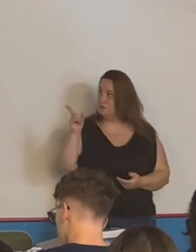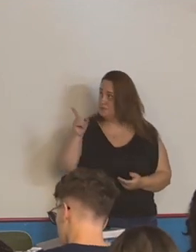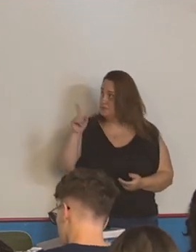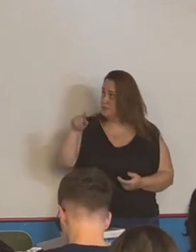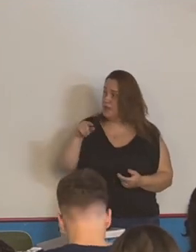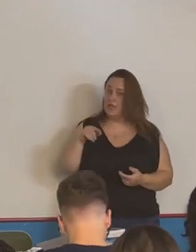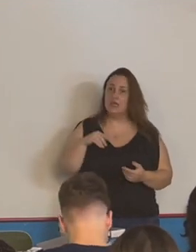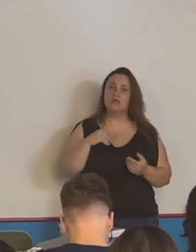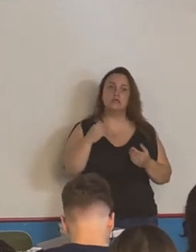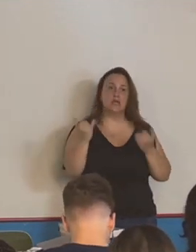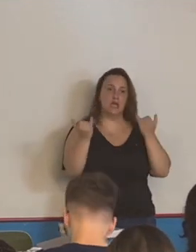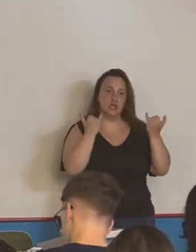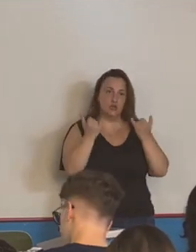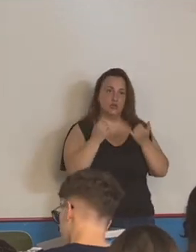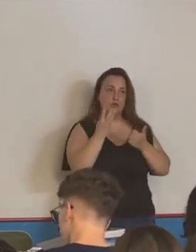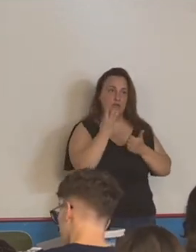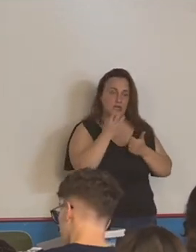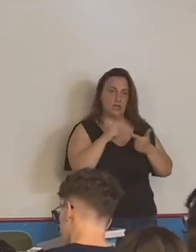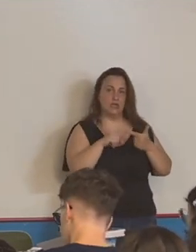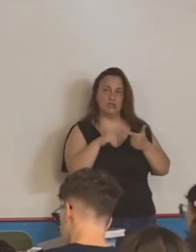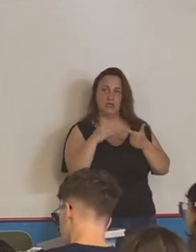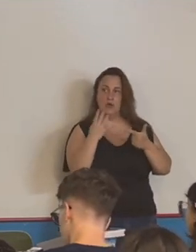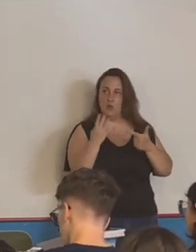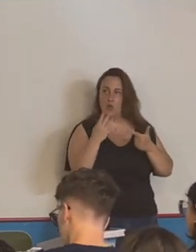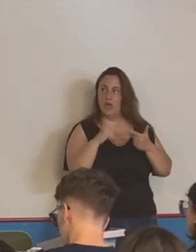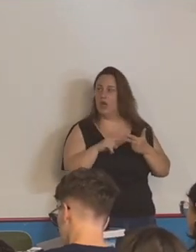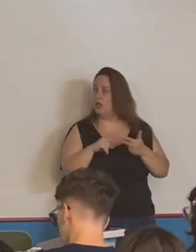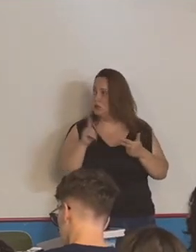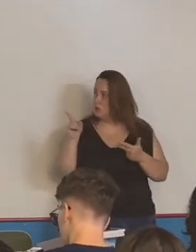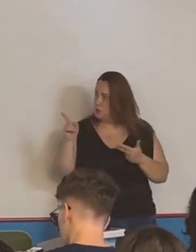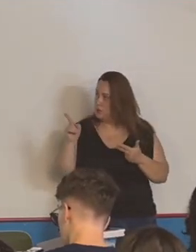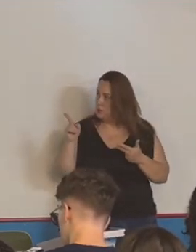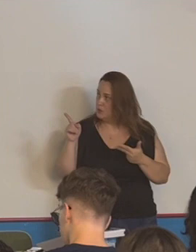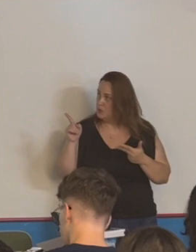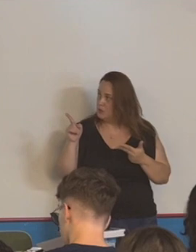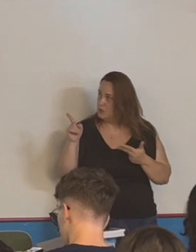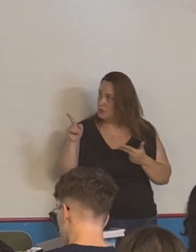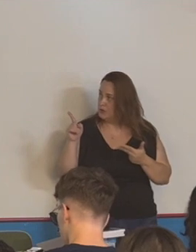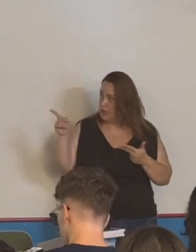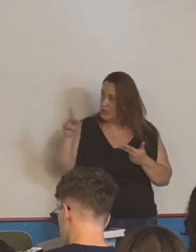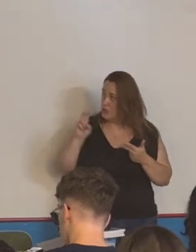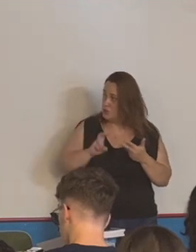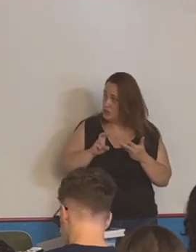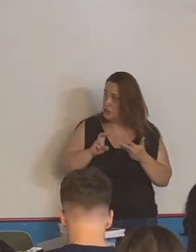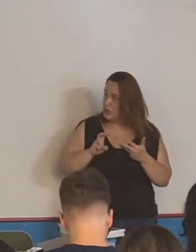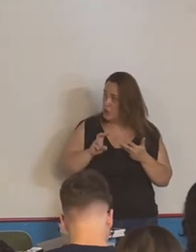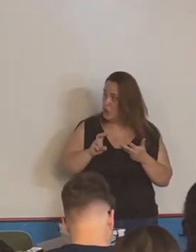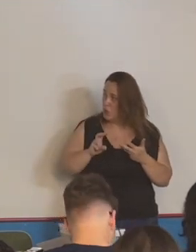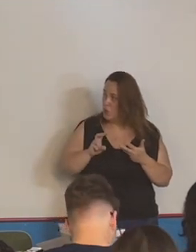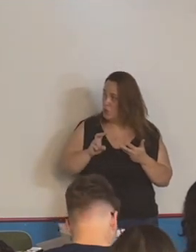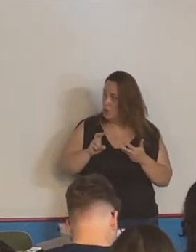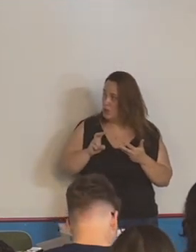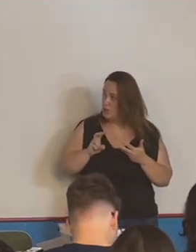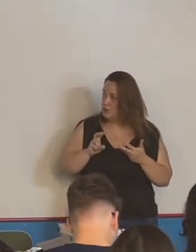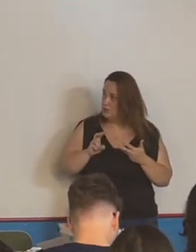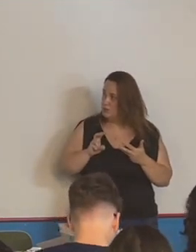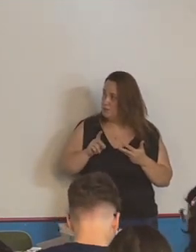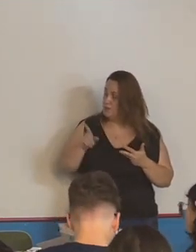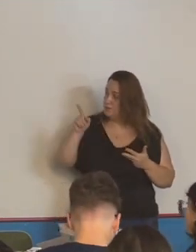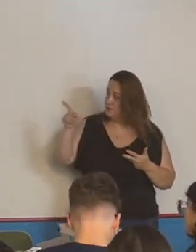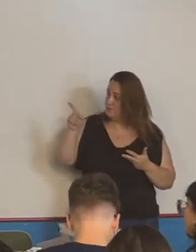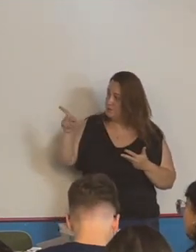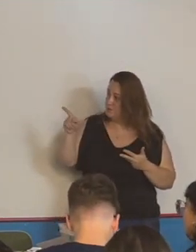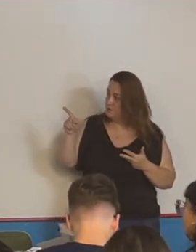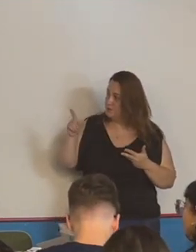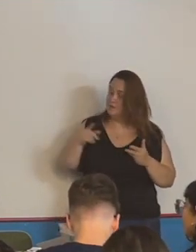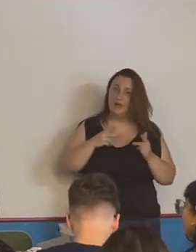3, esse é o 5, não, esse é o 4, e aí esse é o 5. Então, aí esse